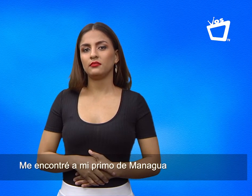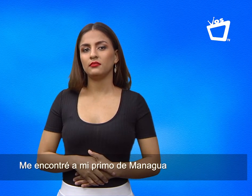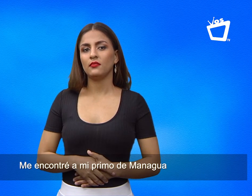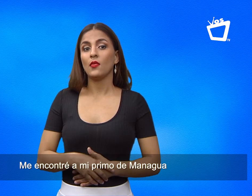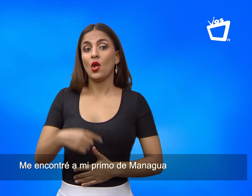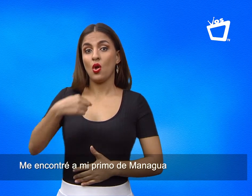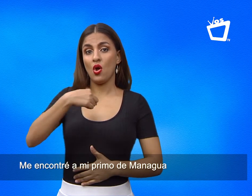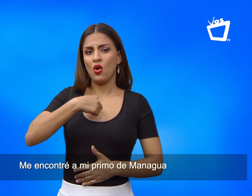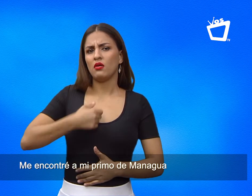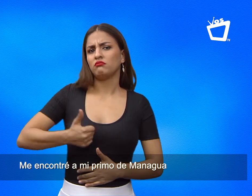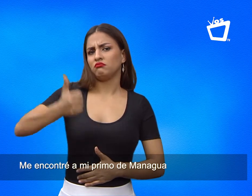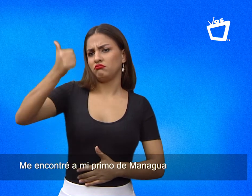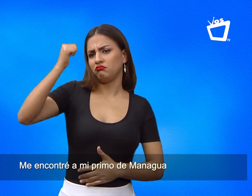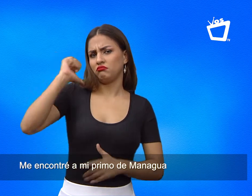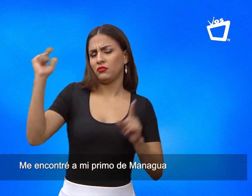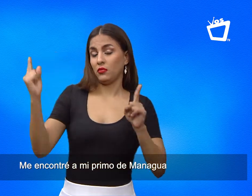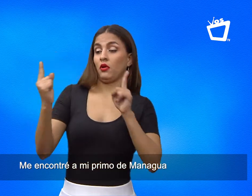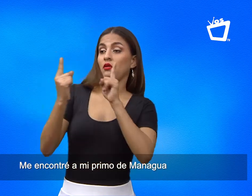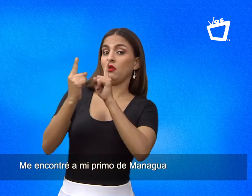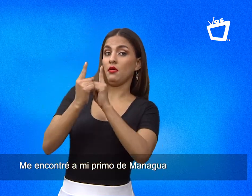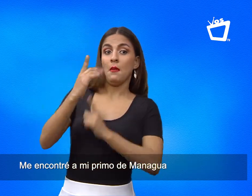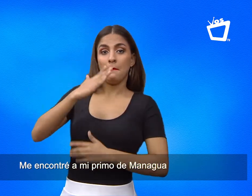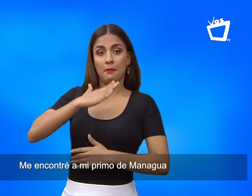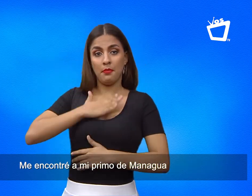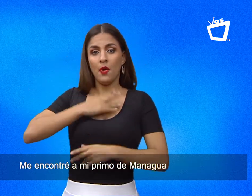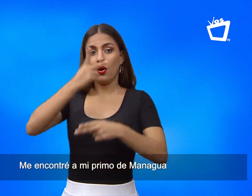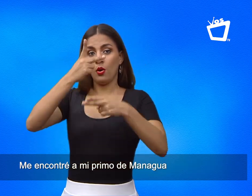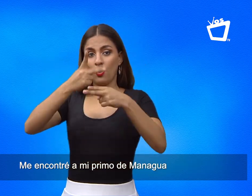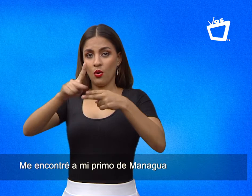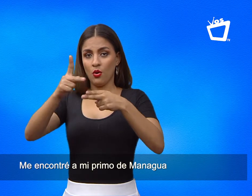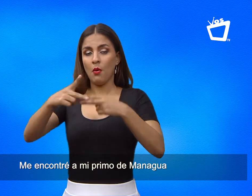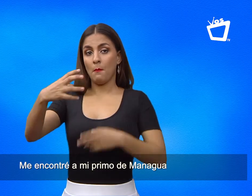Me encontré a mi primo de Managua.